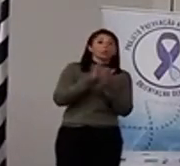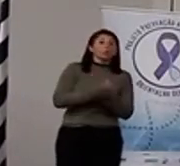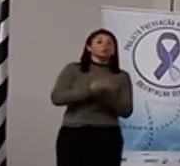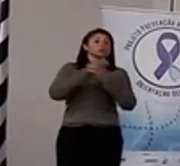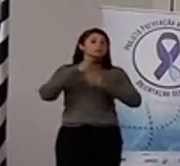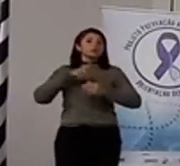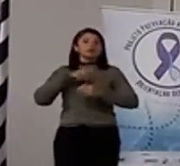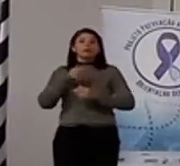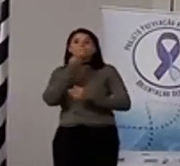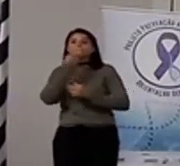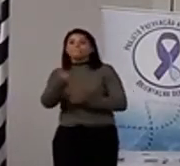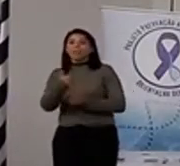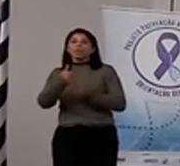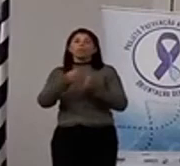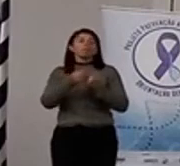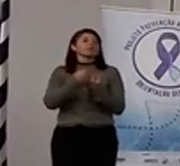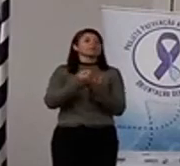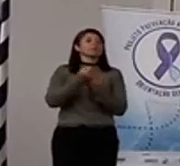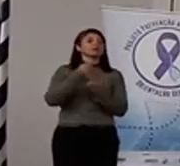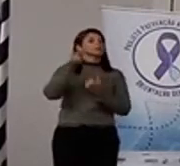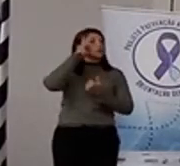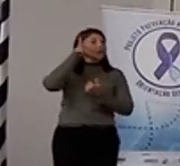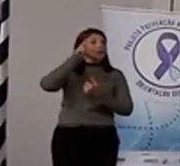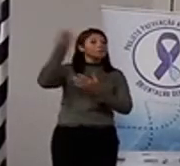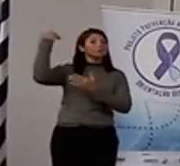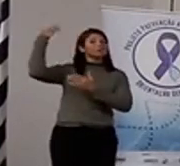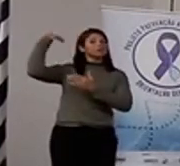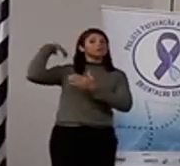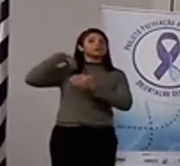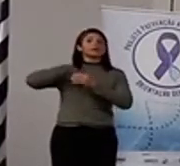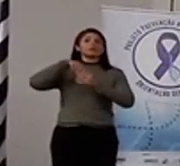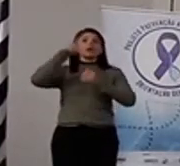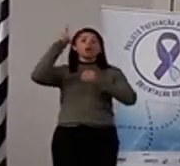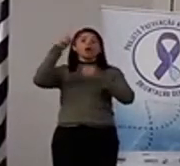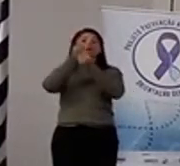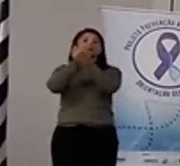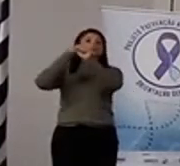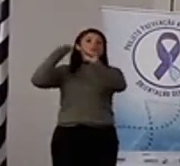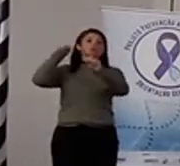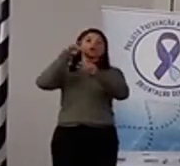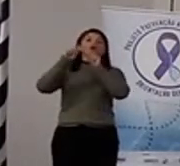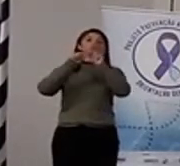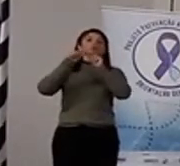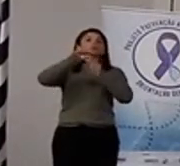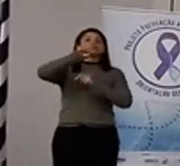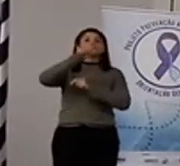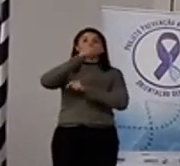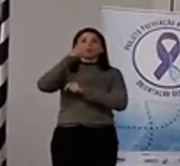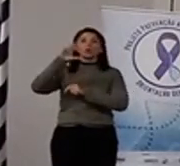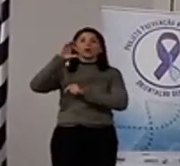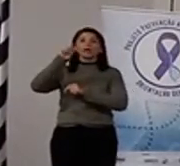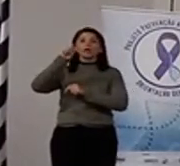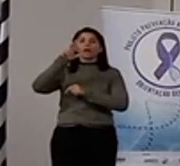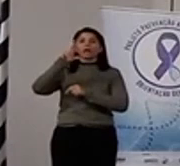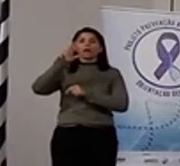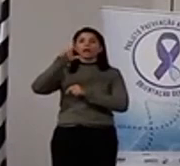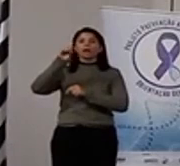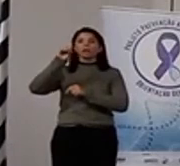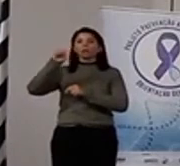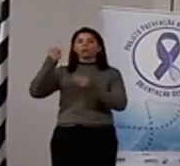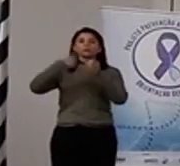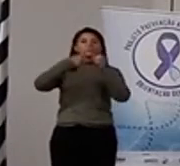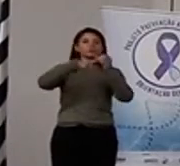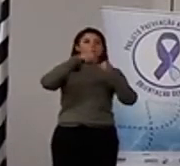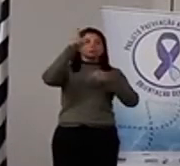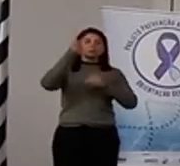aquela pílula de São Carlos contra o câncer? Que todo mundo, aquela coisa que no final não tinha feito nenhum, era puro placebo, mas que gerou uma histeria